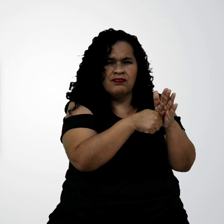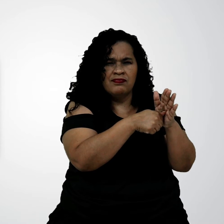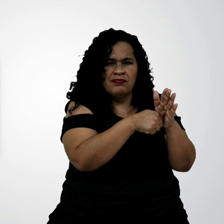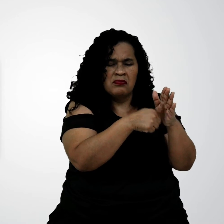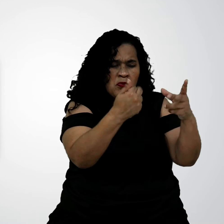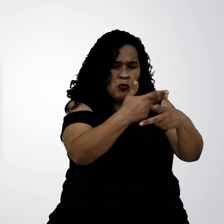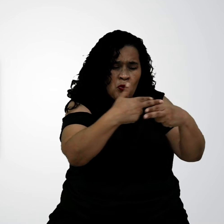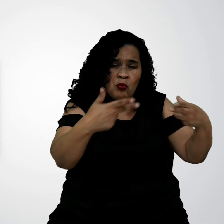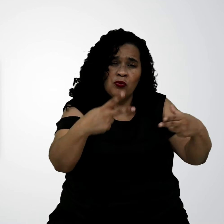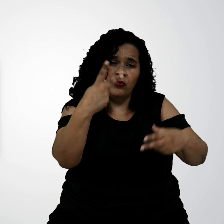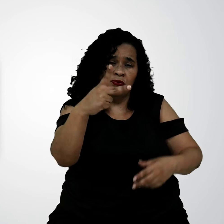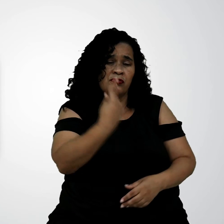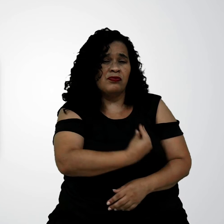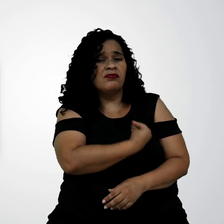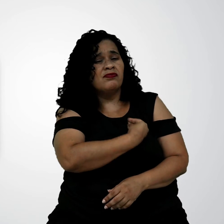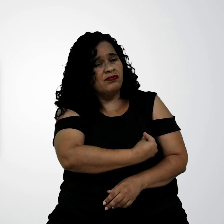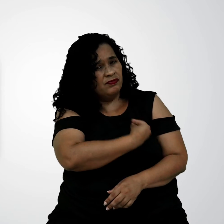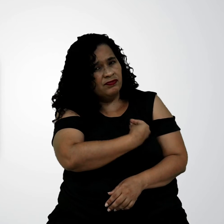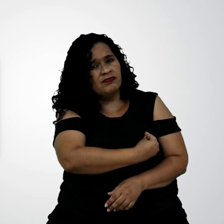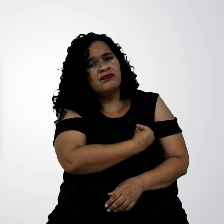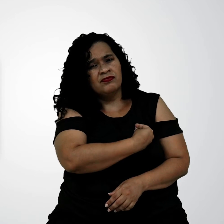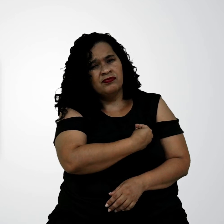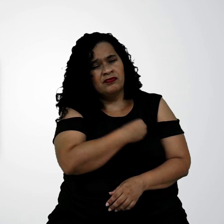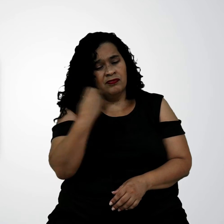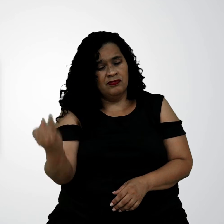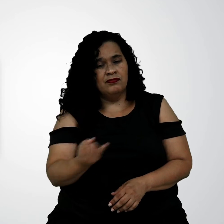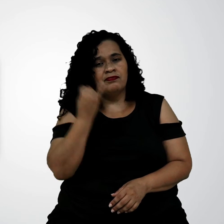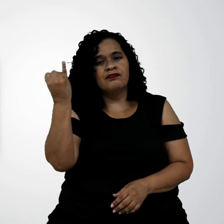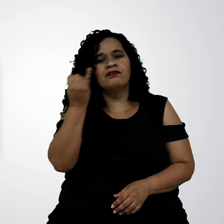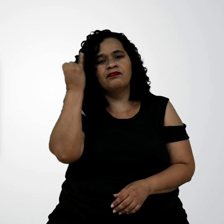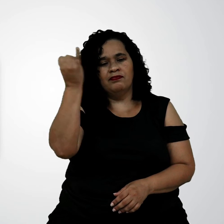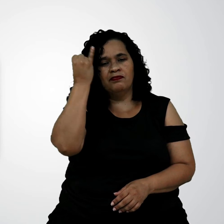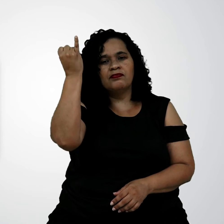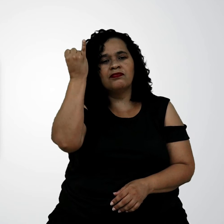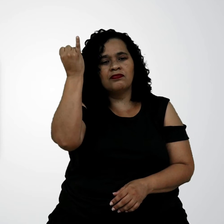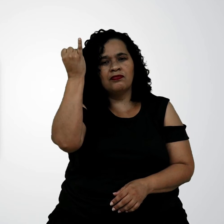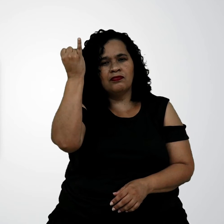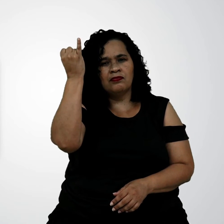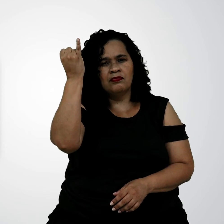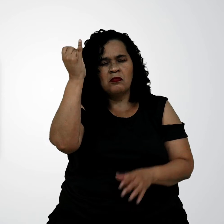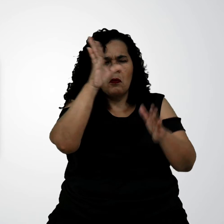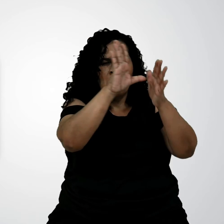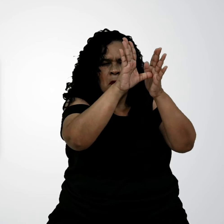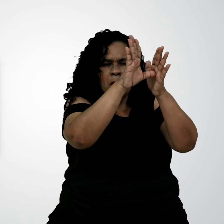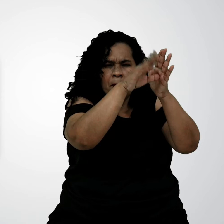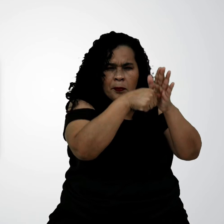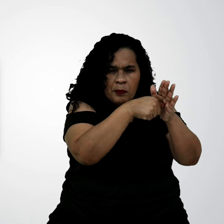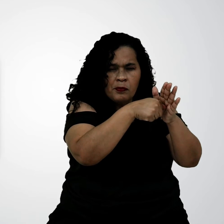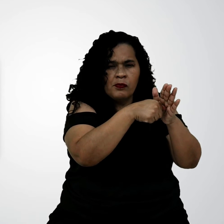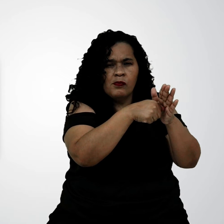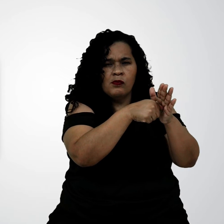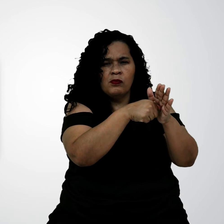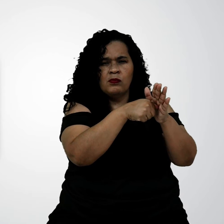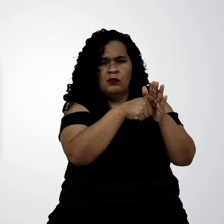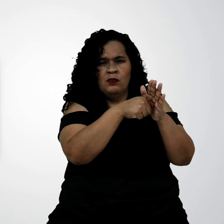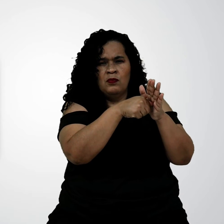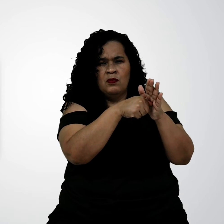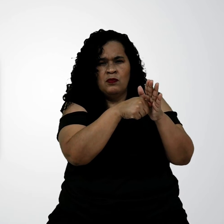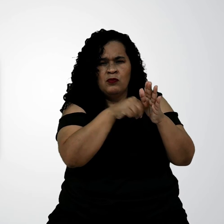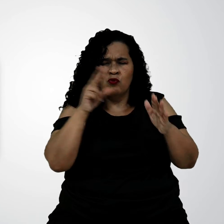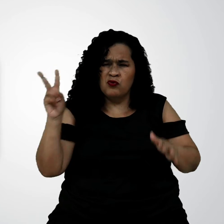caras, coisas que são importantes. O ladrão vem subtrair o seu valor, o ladrão